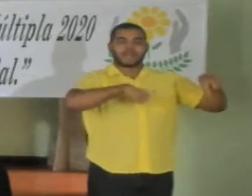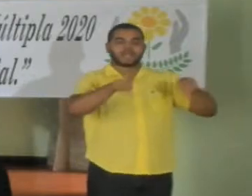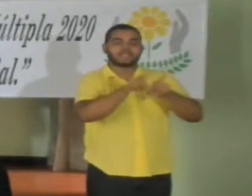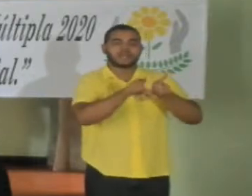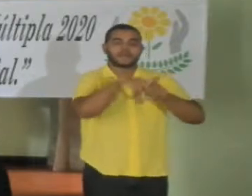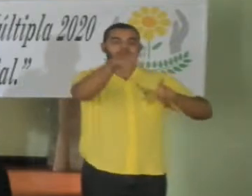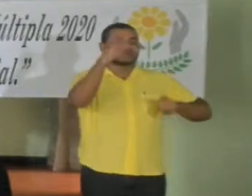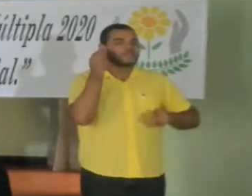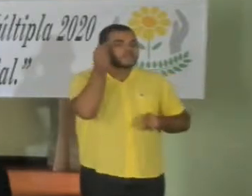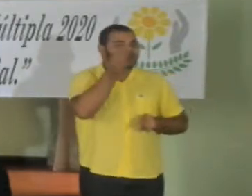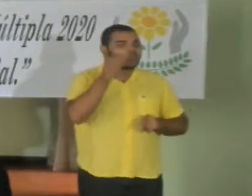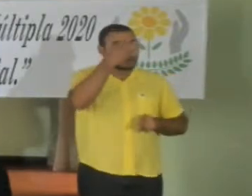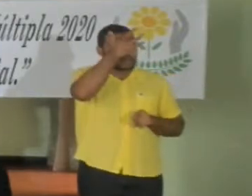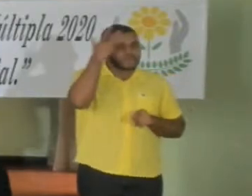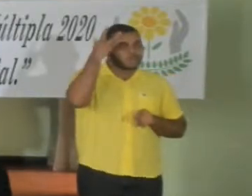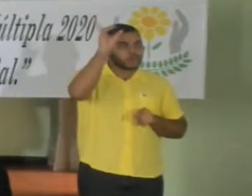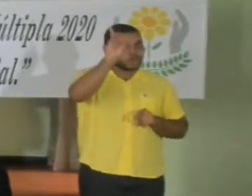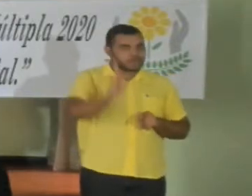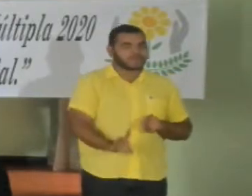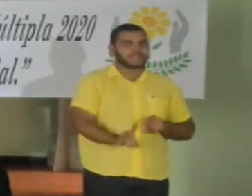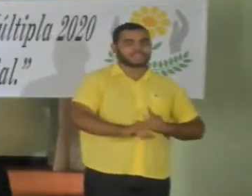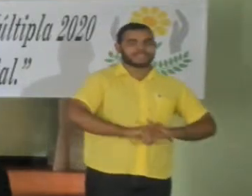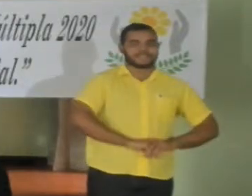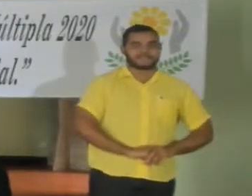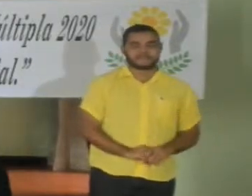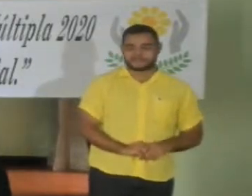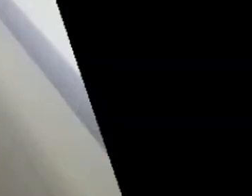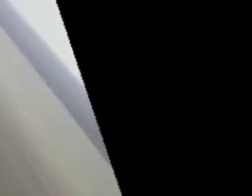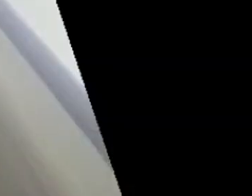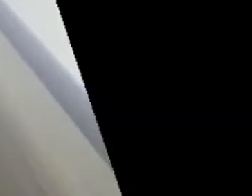como pessoa com deficiência.